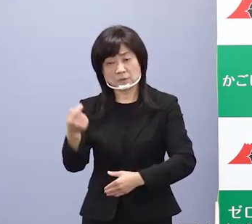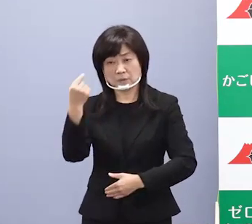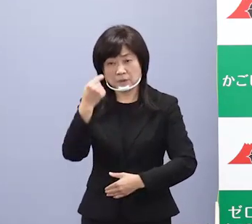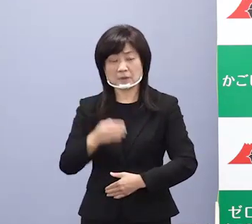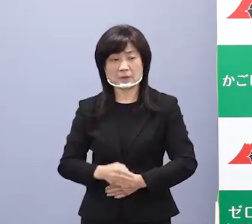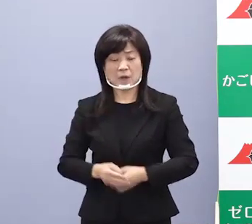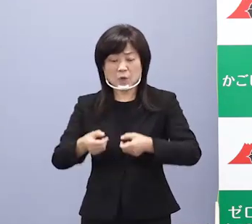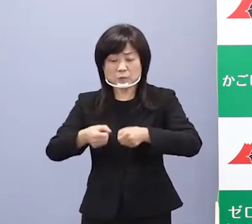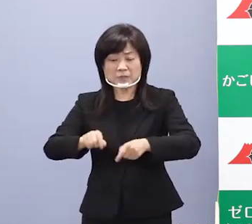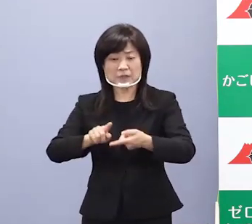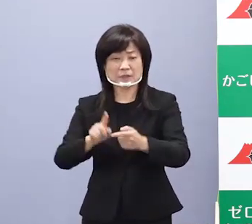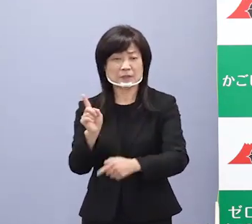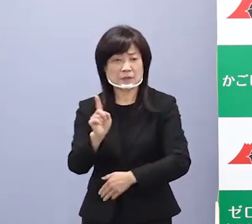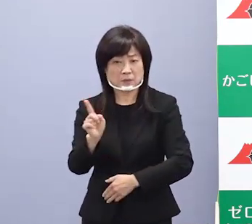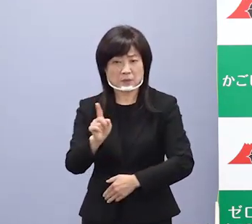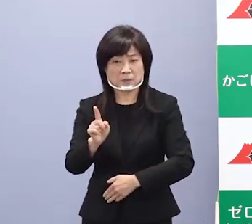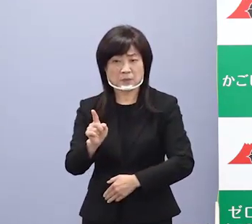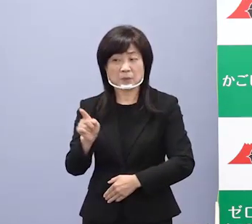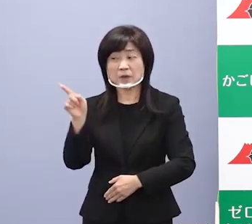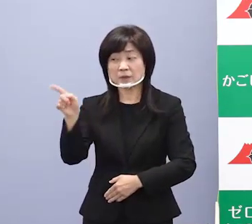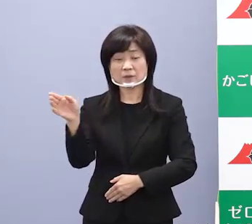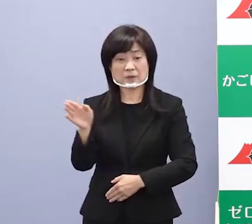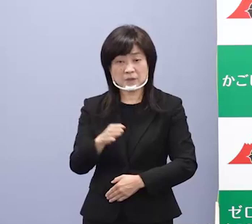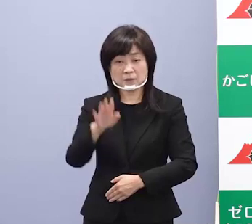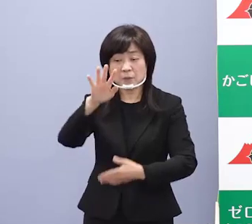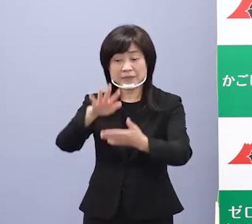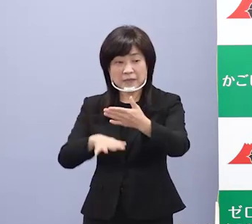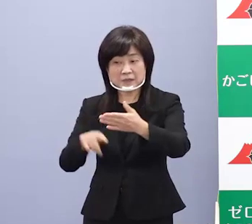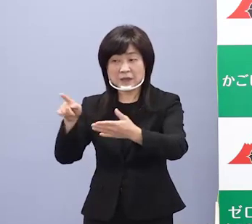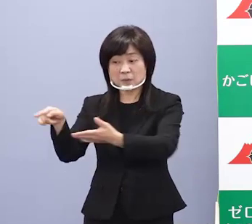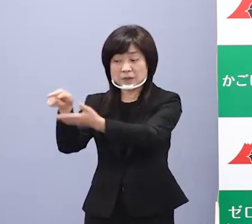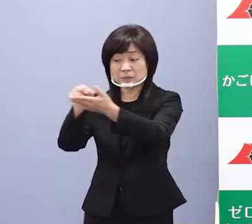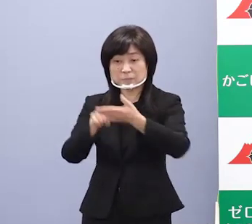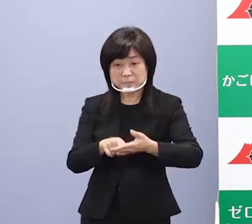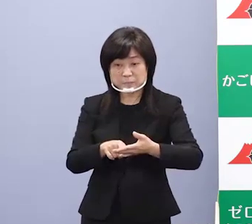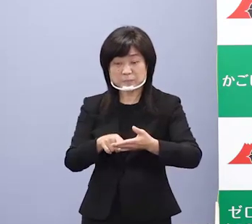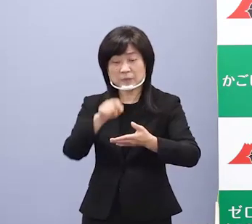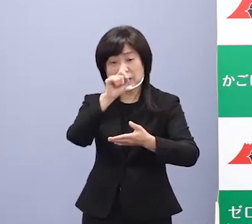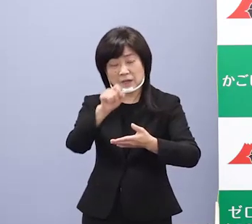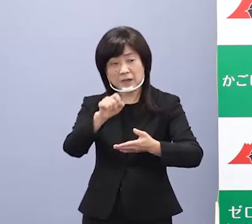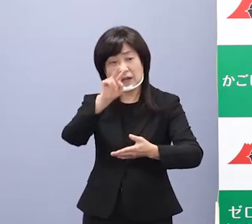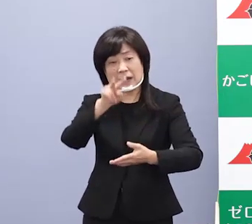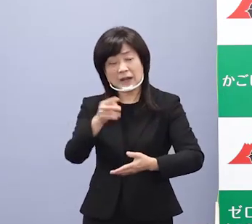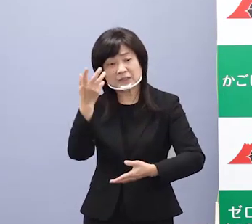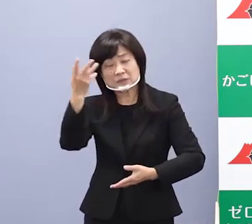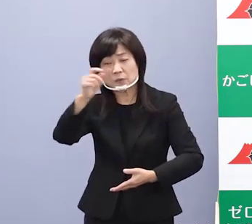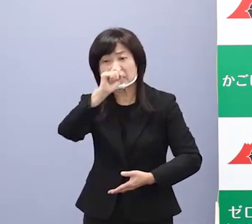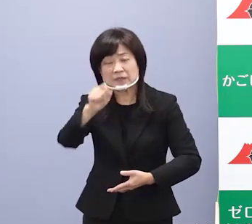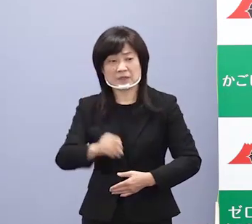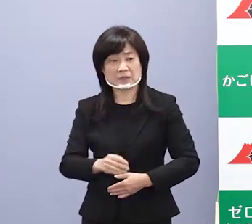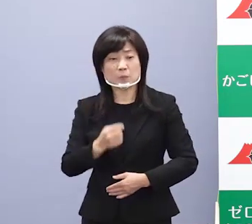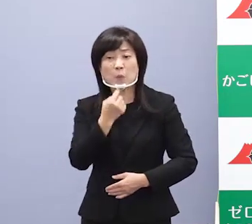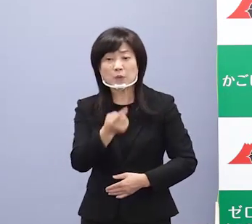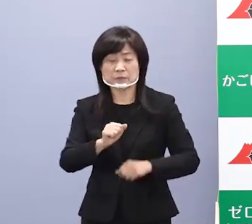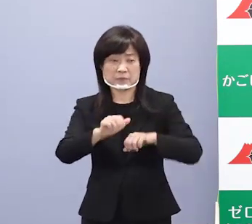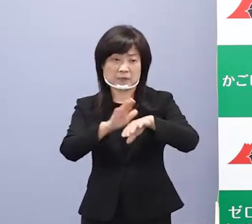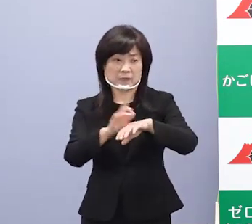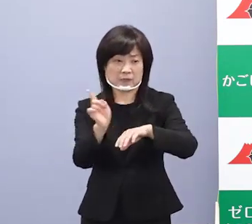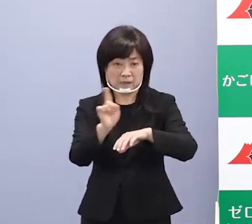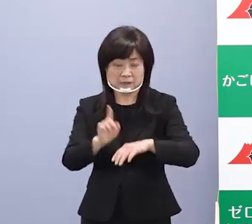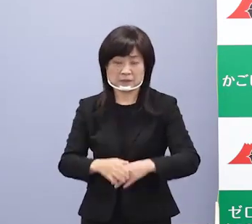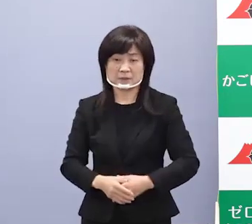。で具体的にはこの気象庁から来るデータに乗ってくるのが一番理想的ではあるんですが、もう一つのやり方とし